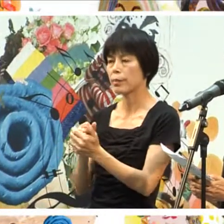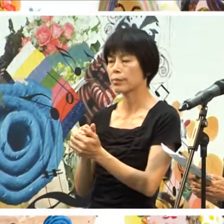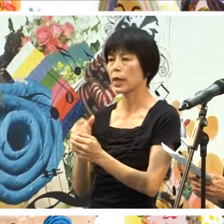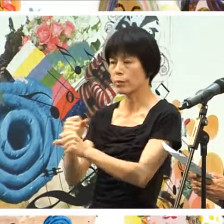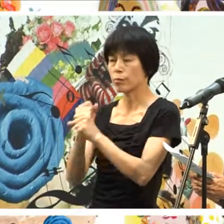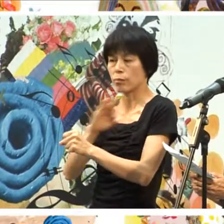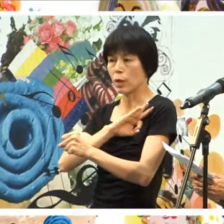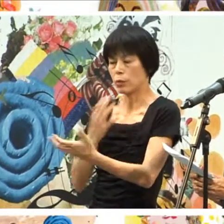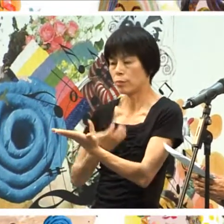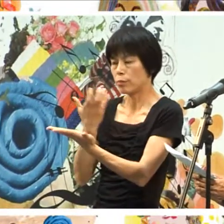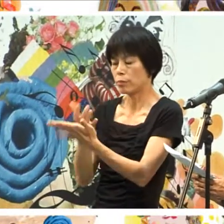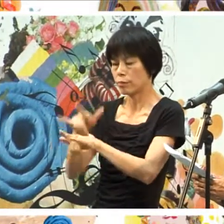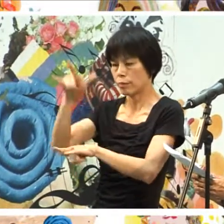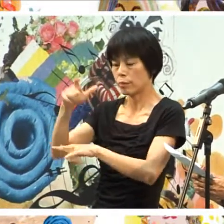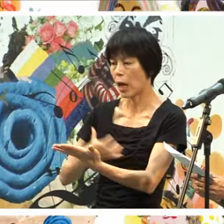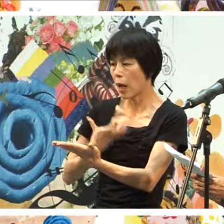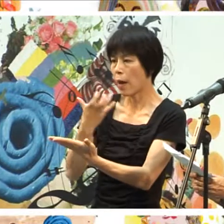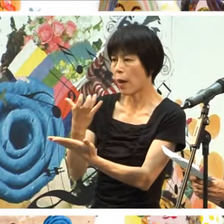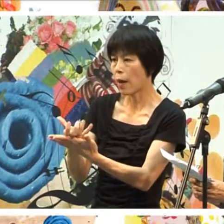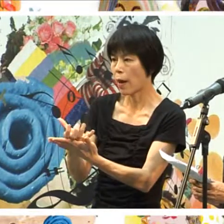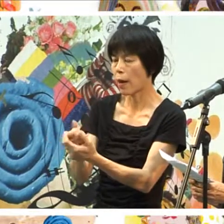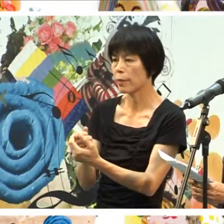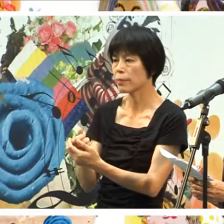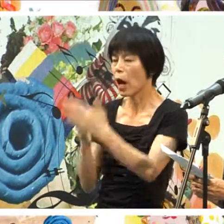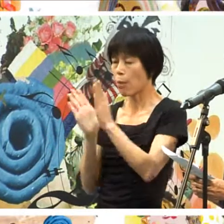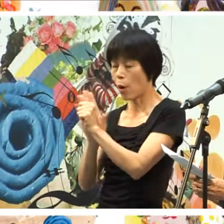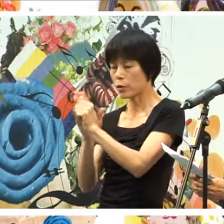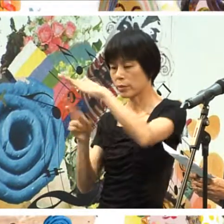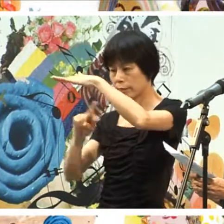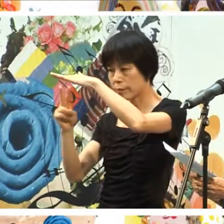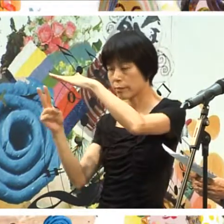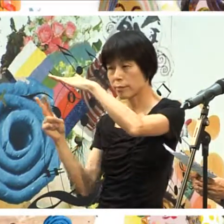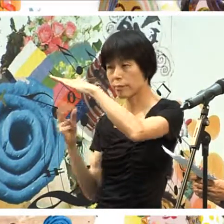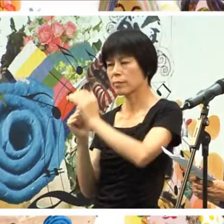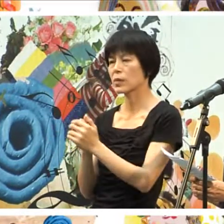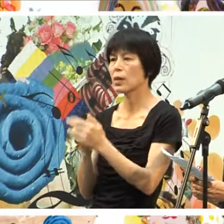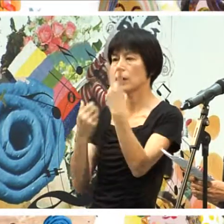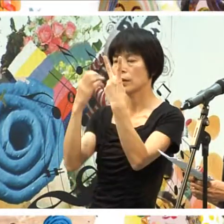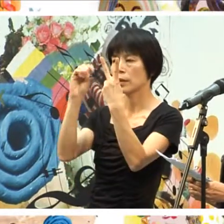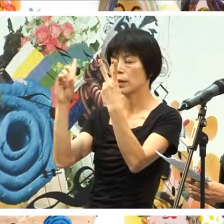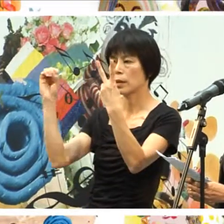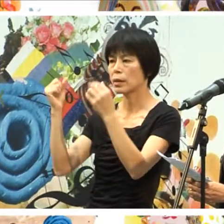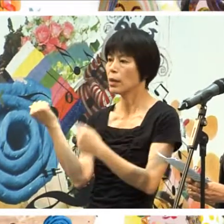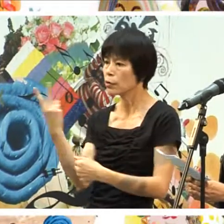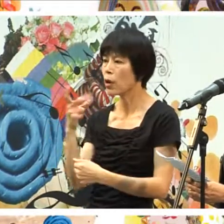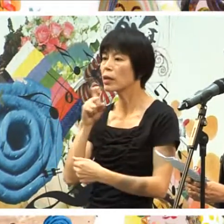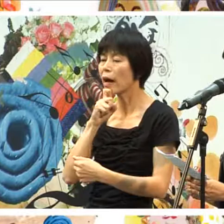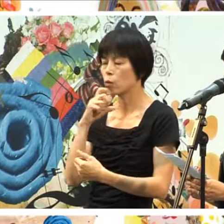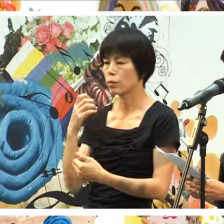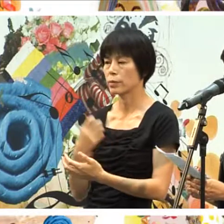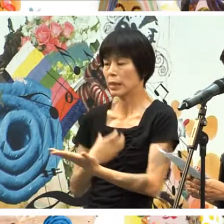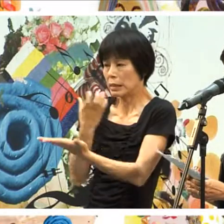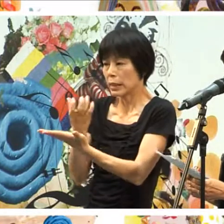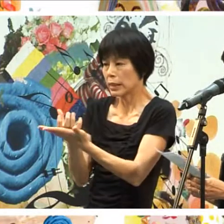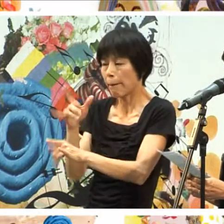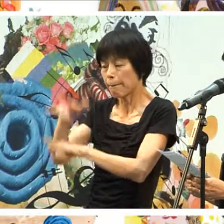託慈善基金呢捐助了我們的裝修。咁直到2010年呢，我們又再次得到呢基